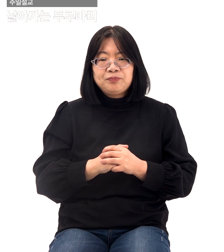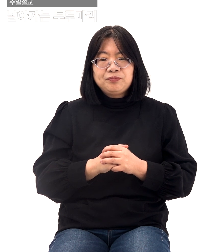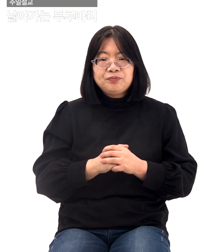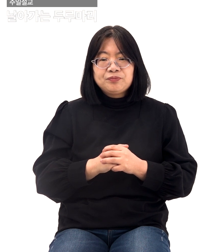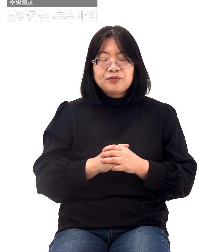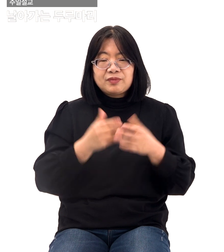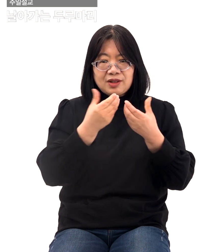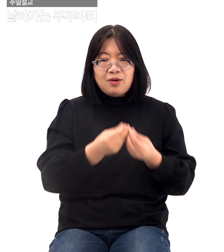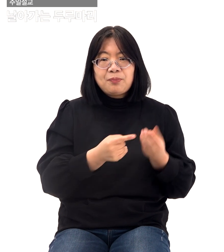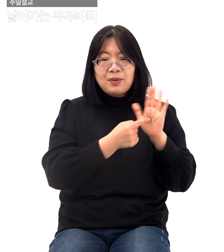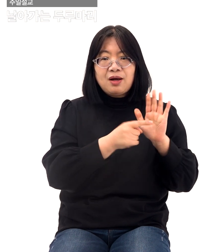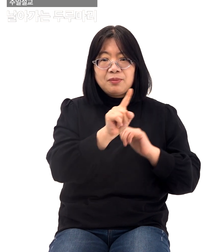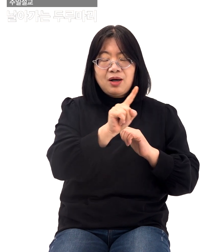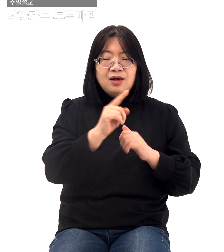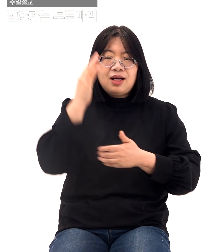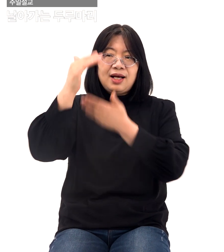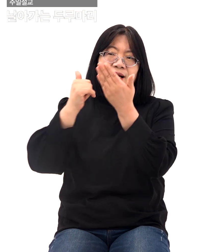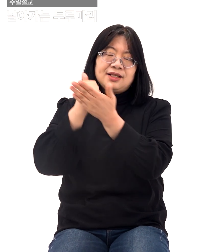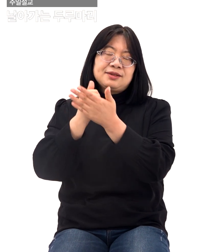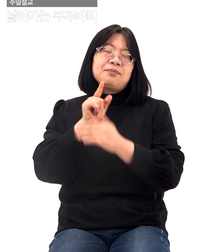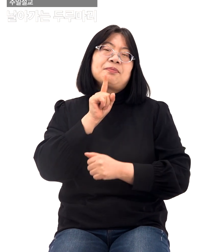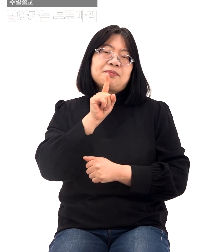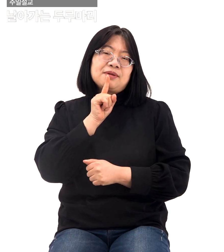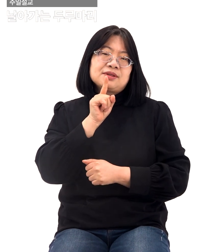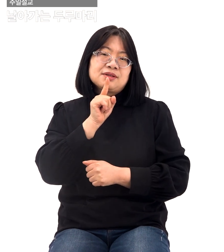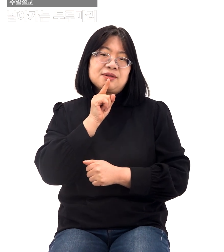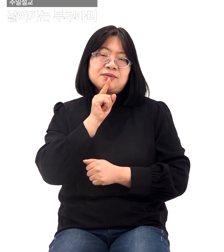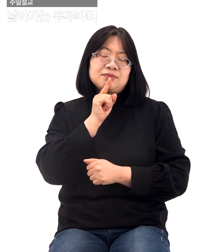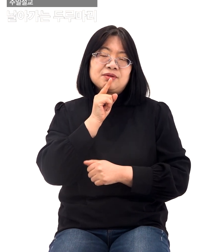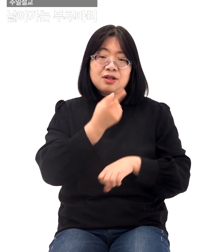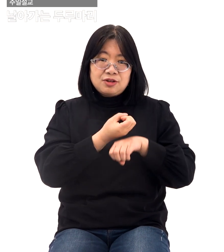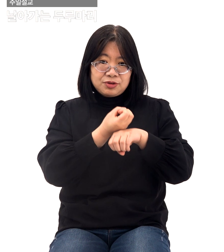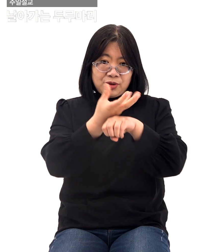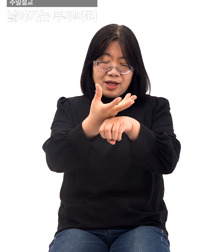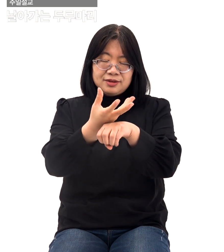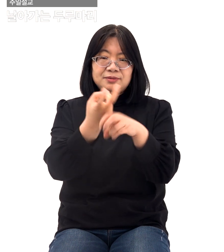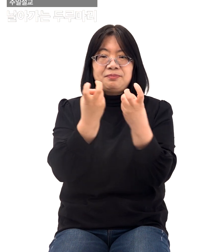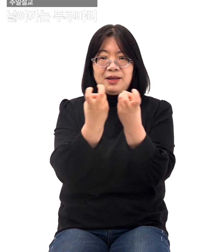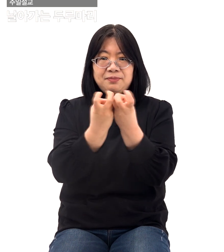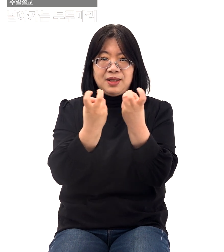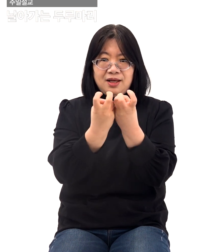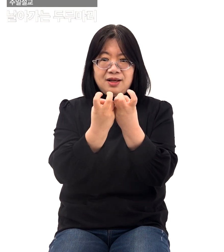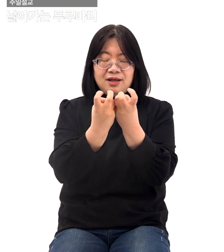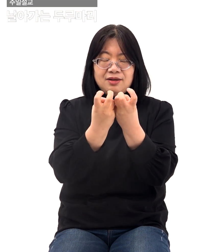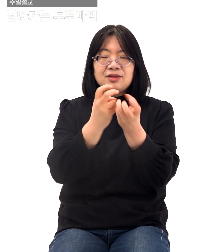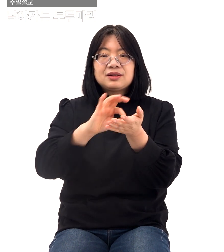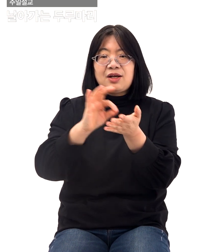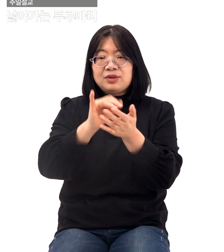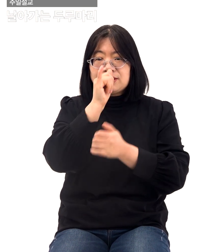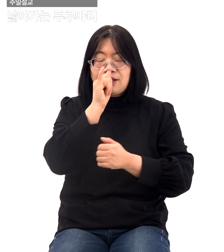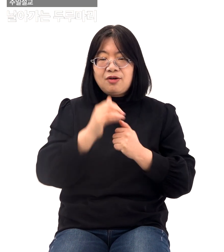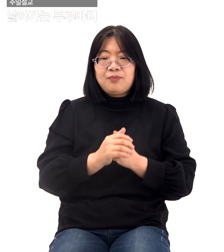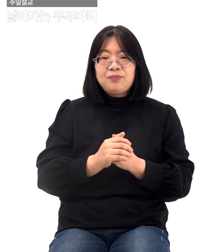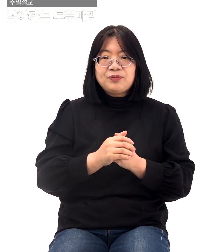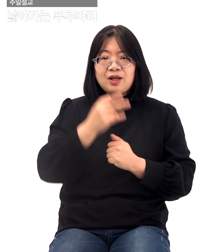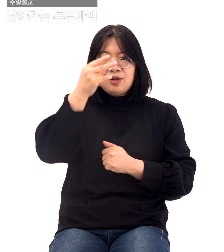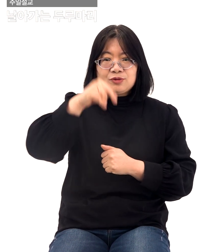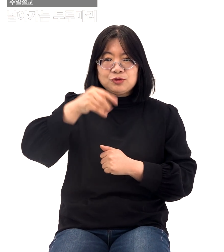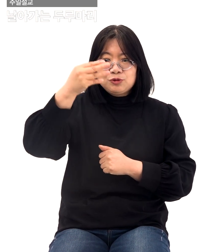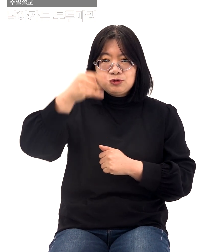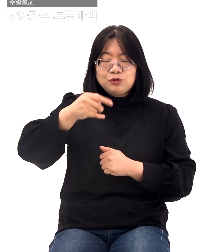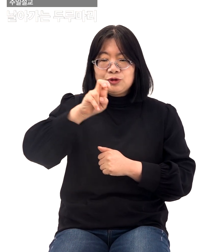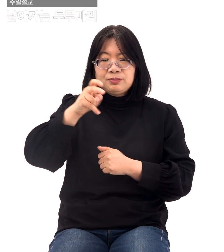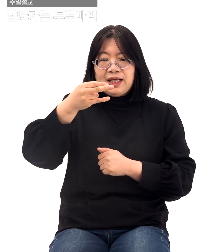하면 하나님의 말씀을 전달하는 수단으로서 쓰여집니다. 그것이